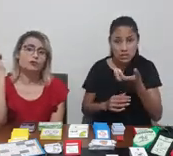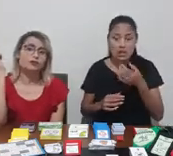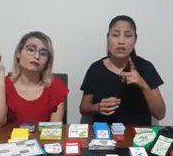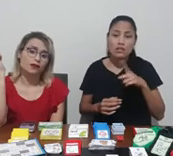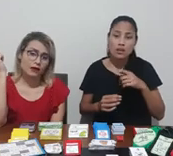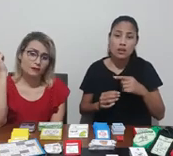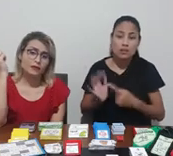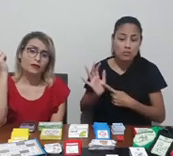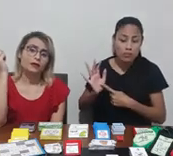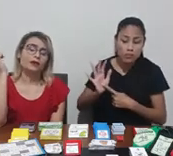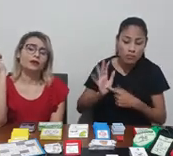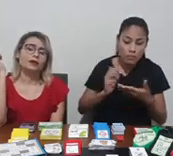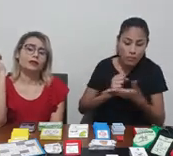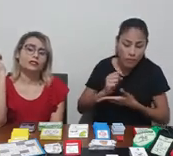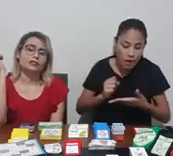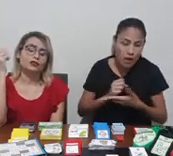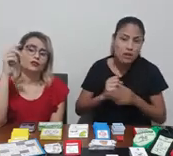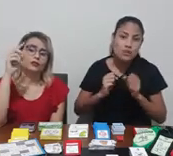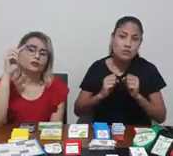pode entrar